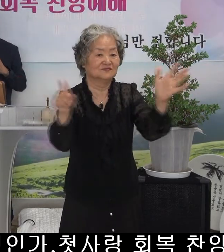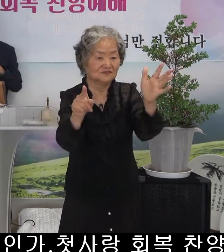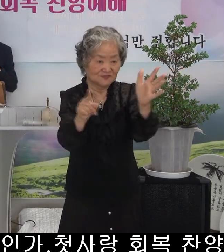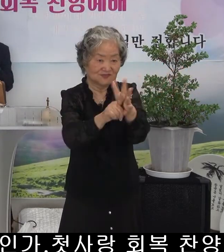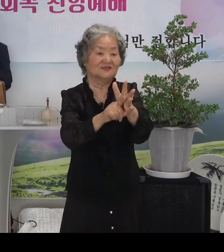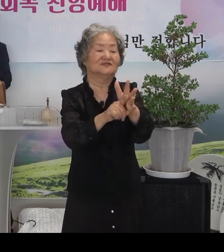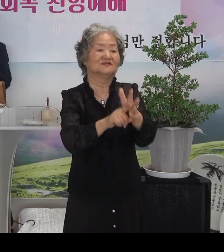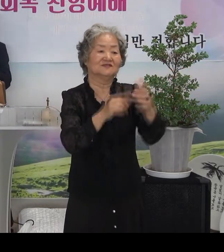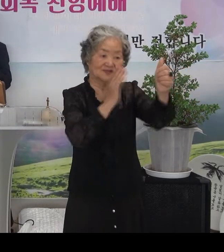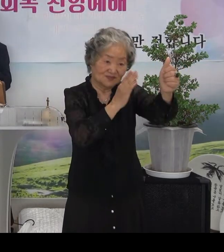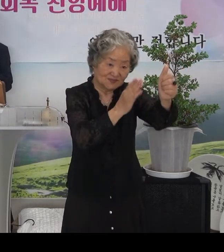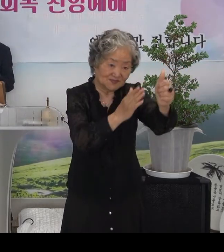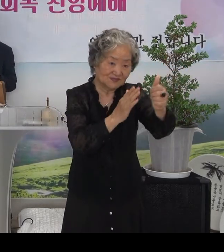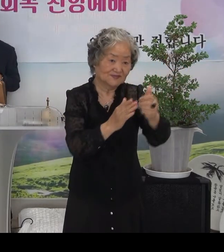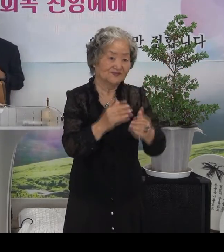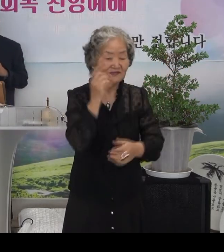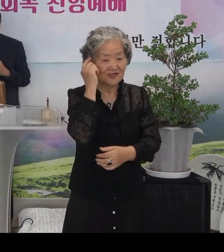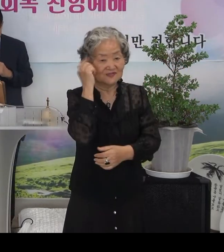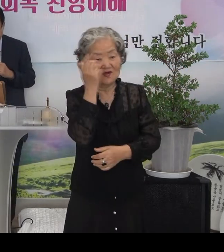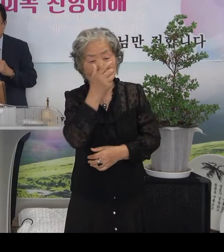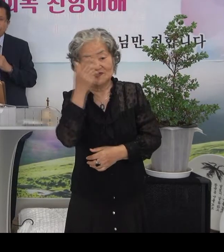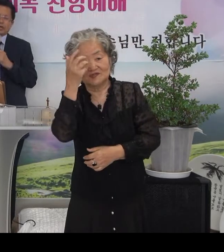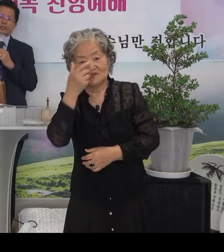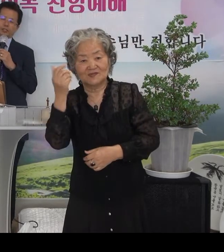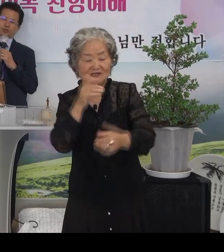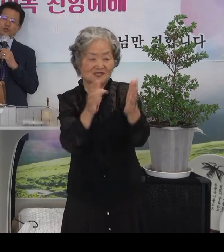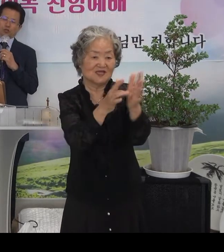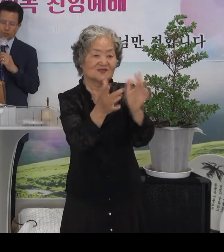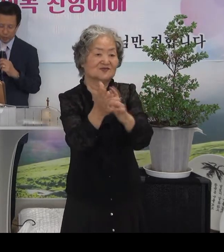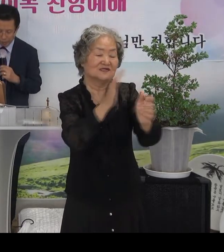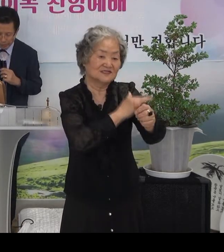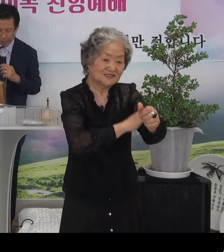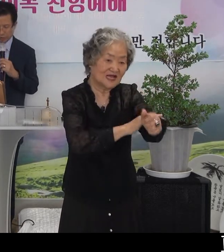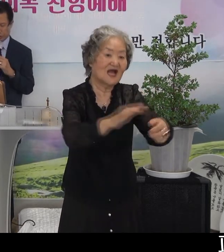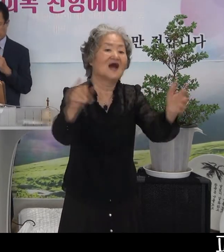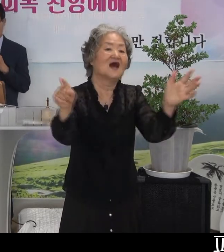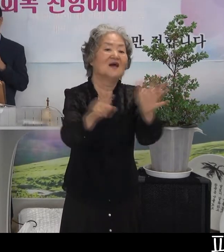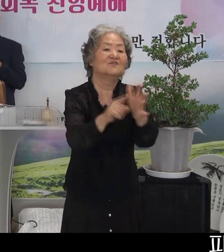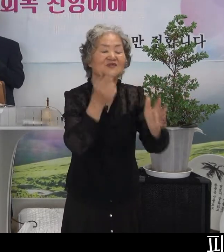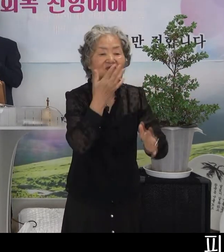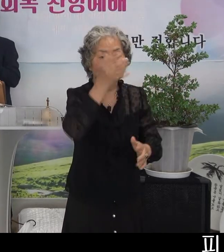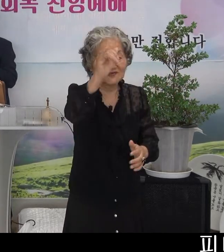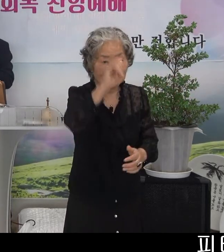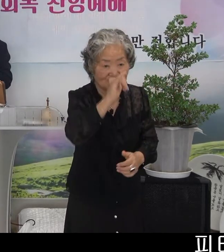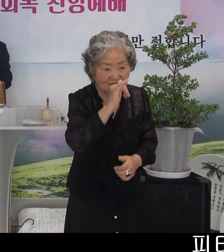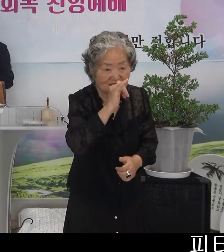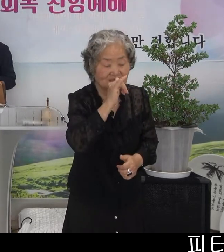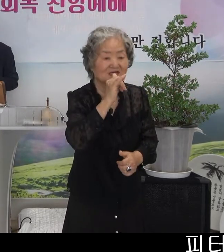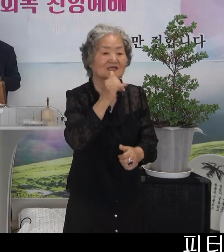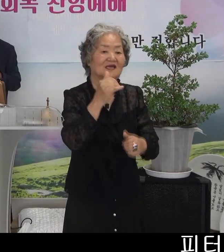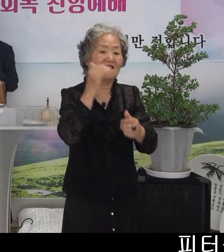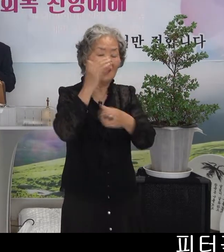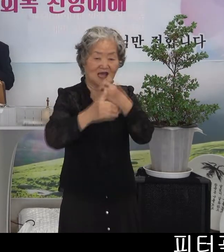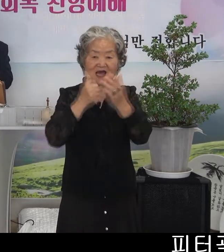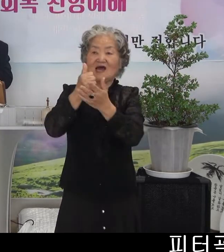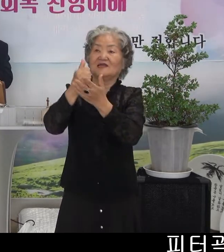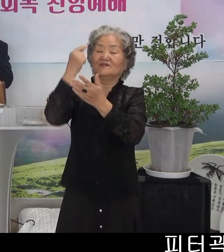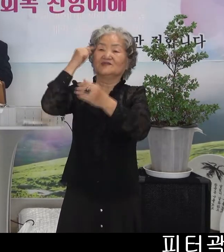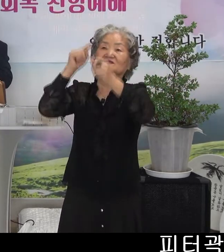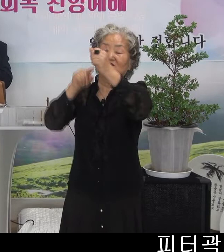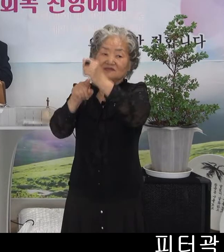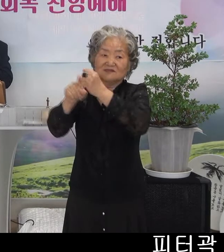성령님이 예수를 잘 믿을 수 있도록 항상 저와 여러분들의 건강을 지켜주시고 또 믿음을 지켜주시고 하나님의 뜻대로 살아갈 수